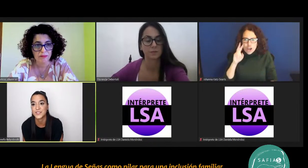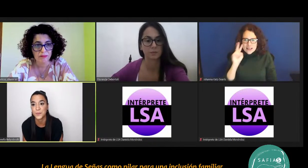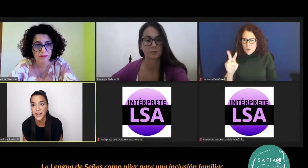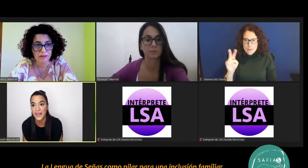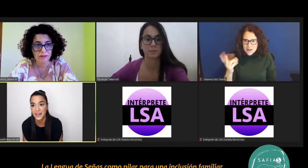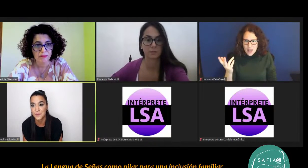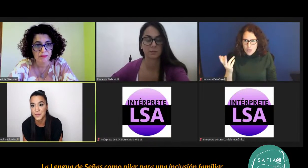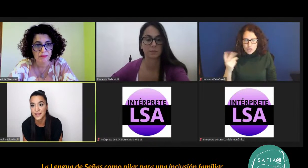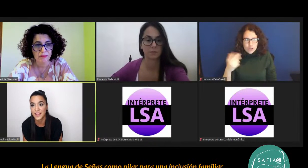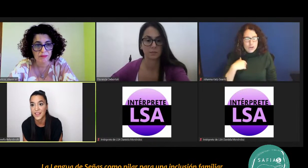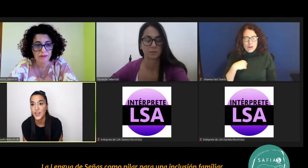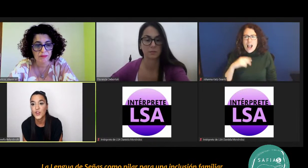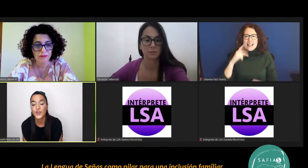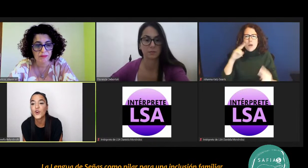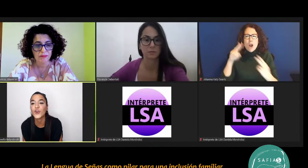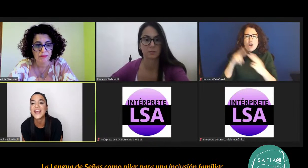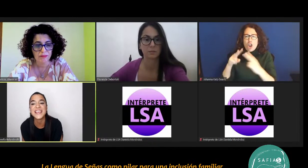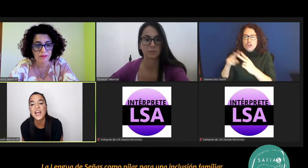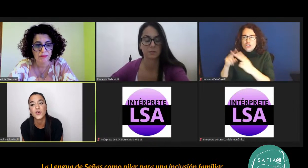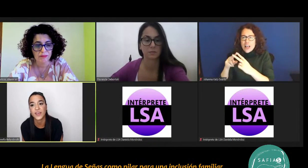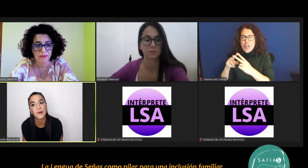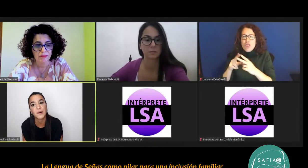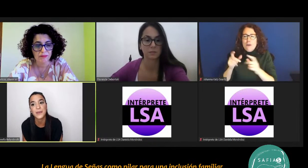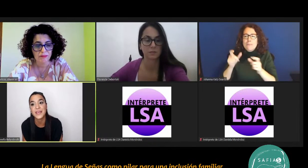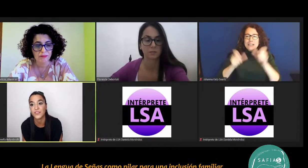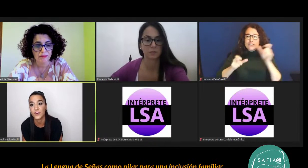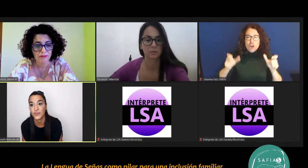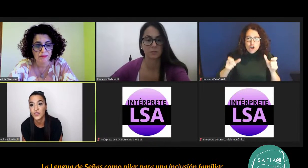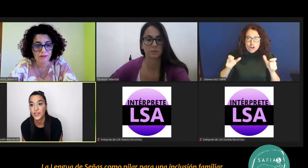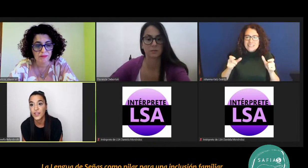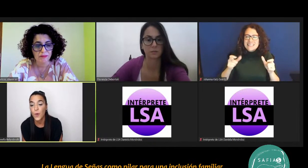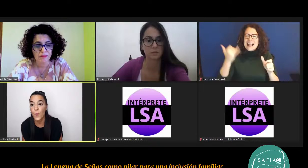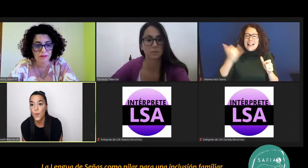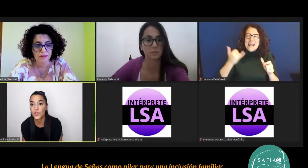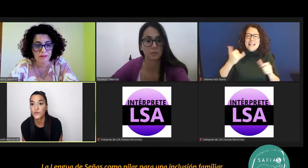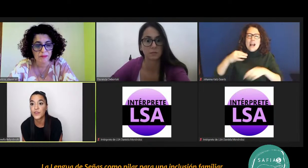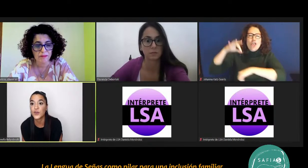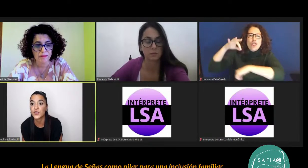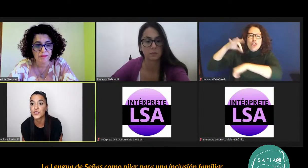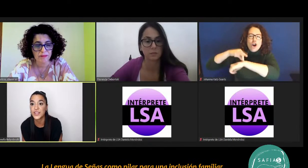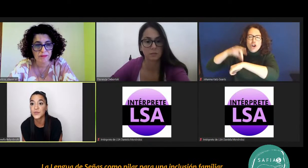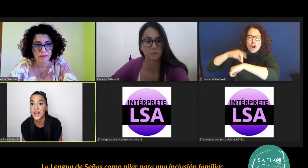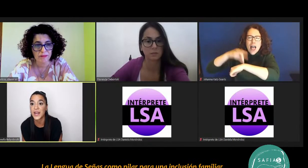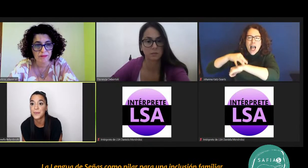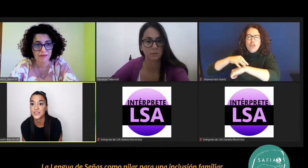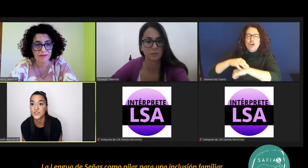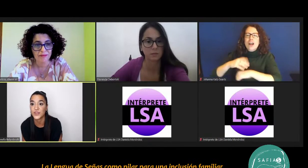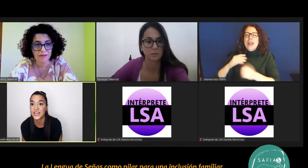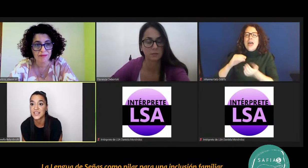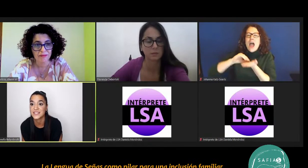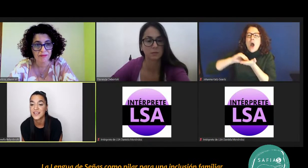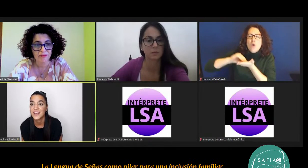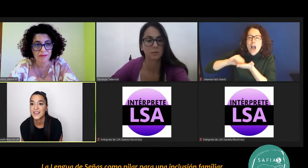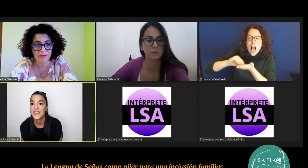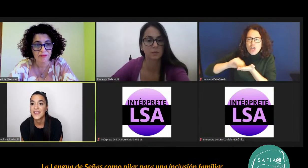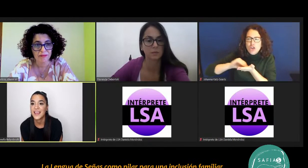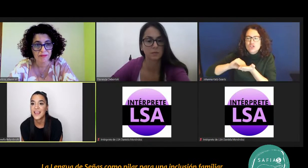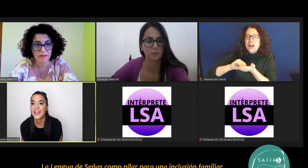quedé asombrada realmente. No creía lo que estaba viendo. Cuando fui conociendo a las personas,